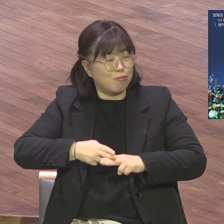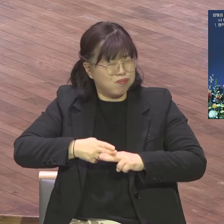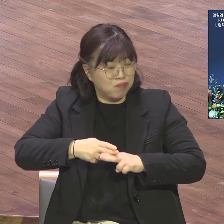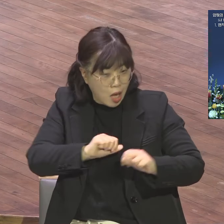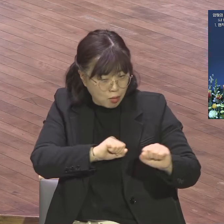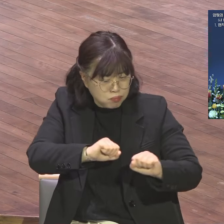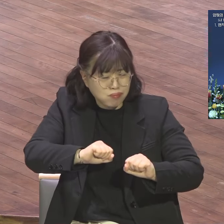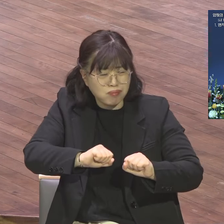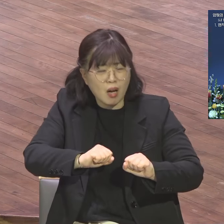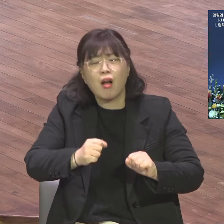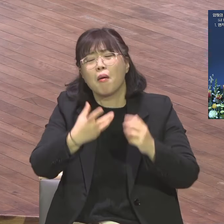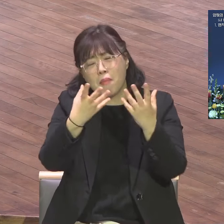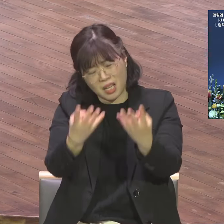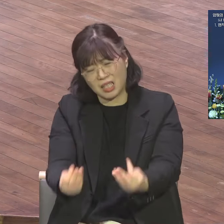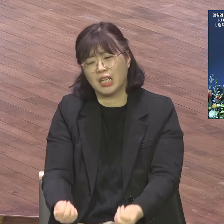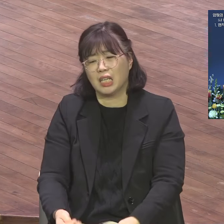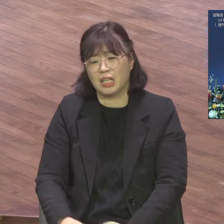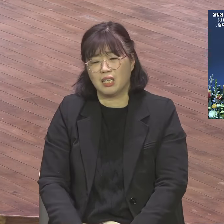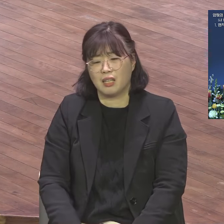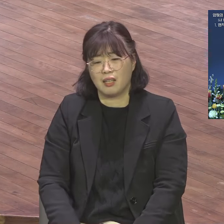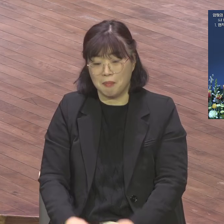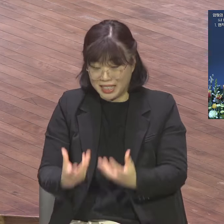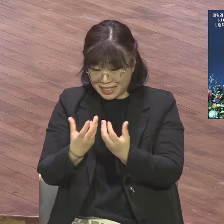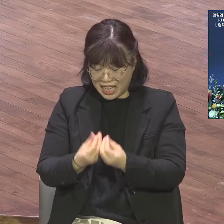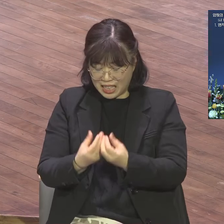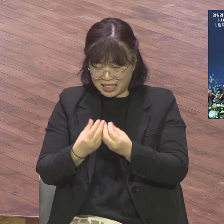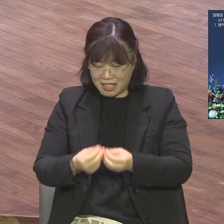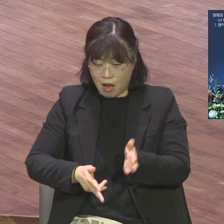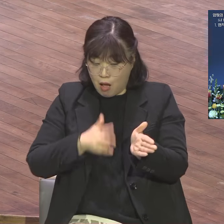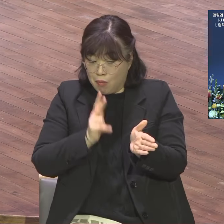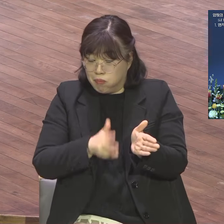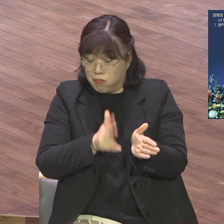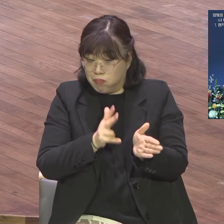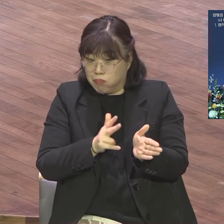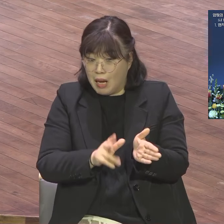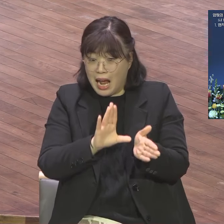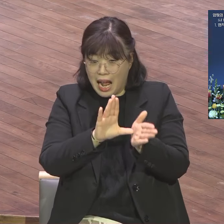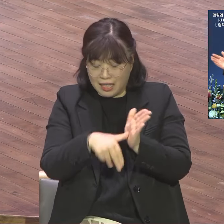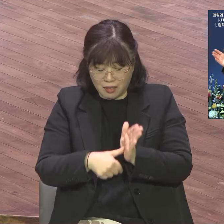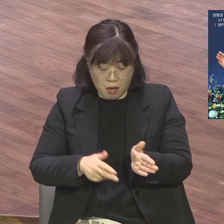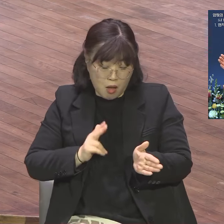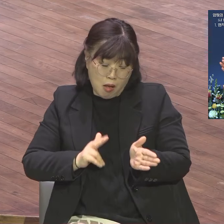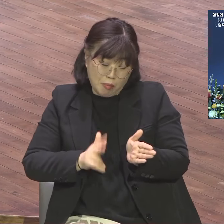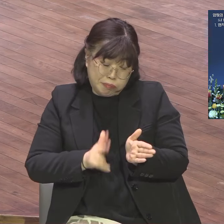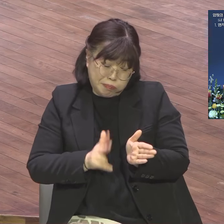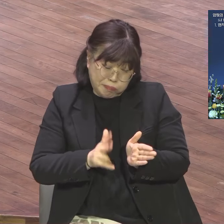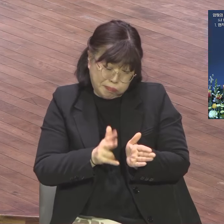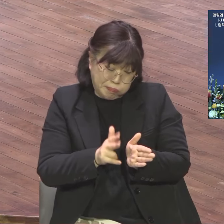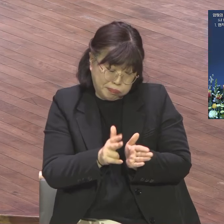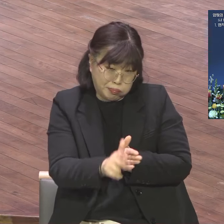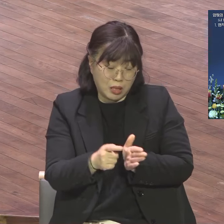어느 정도냐? 마치 기관차에 그냥 막 브레이크가 풀린 기관차처럼 막 달려요.